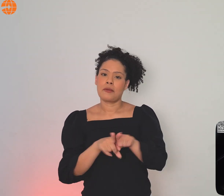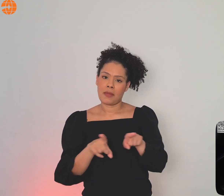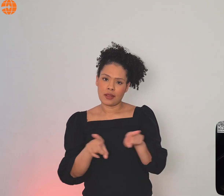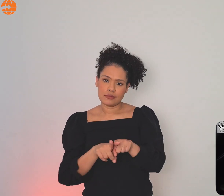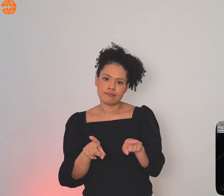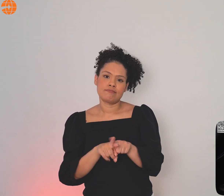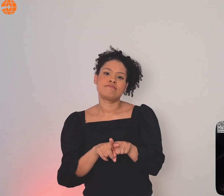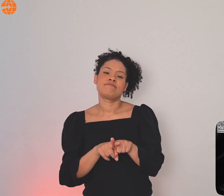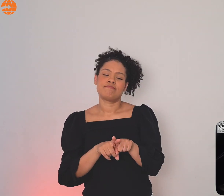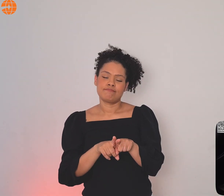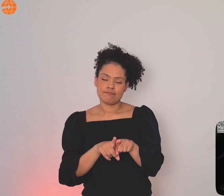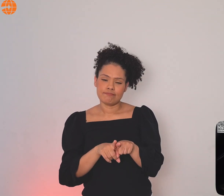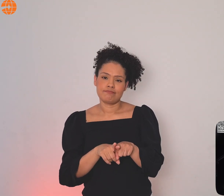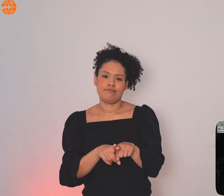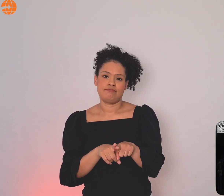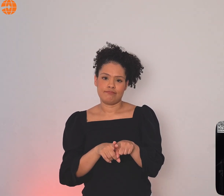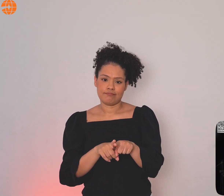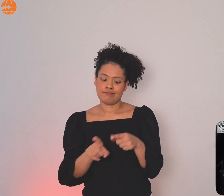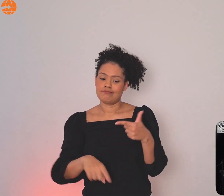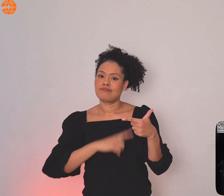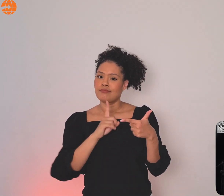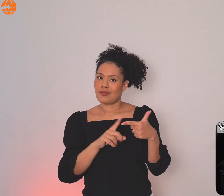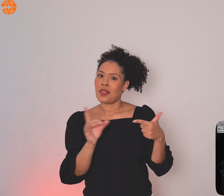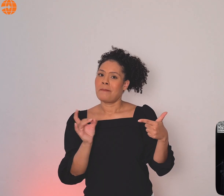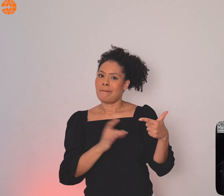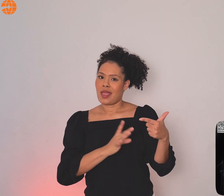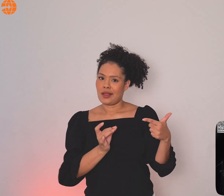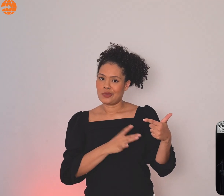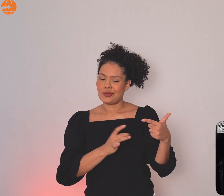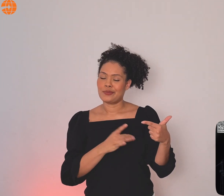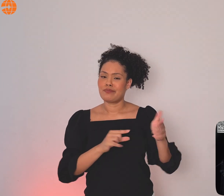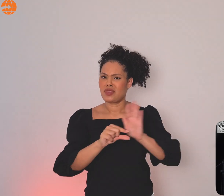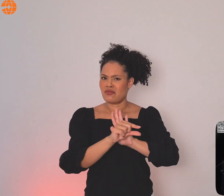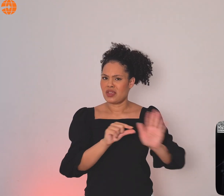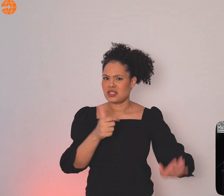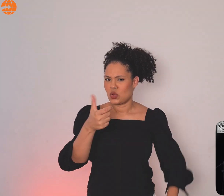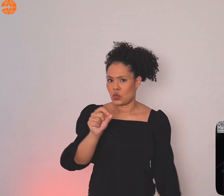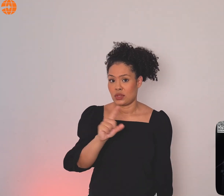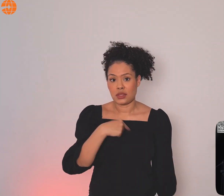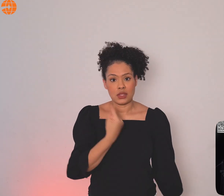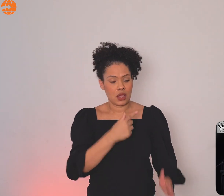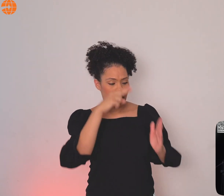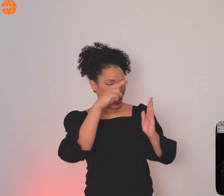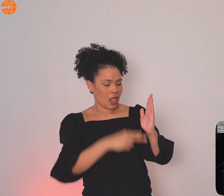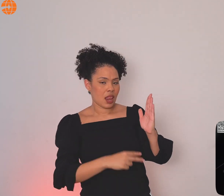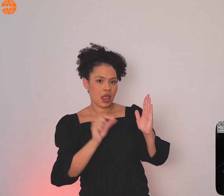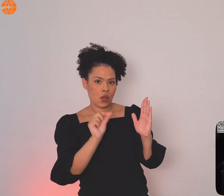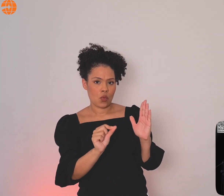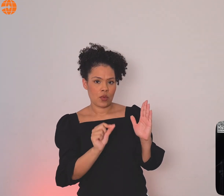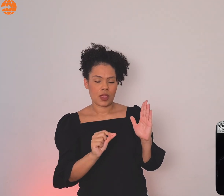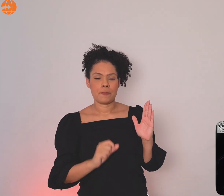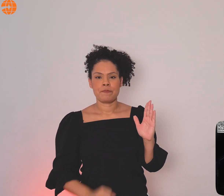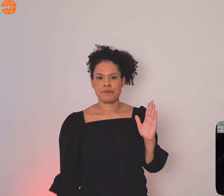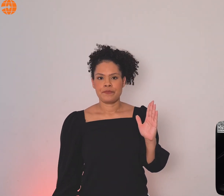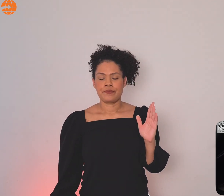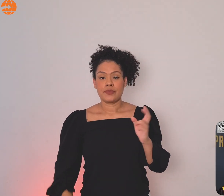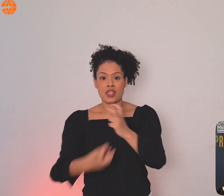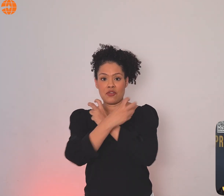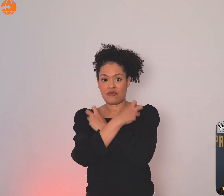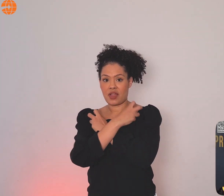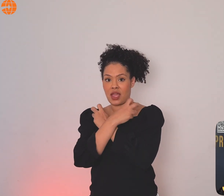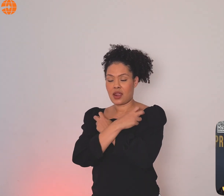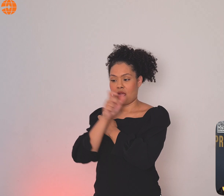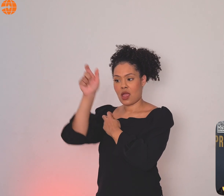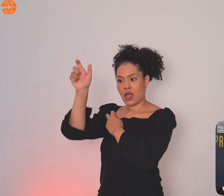Apesar do medo. Quando a gente vê o versículo 10, a gente lê assim: ao aproximar-se o faraó,